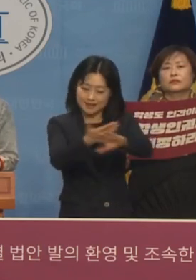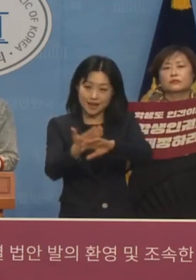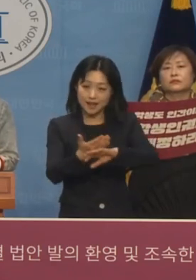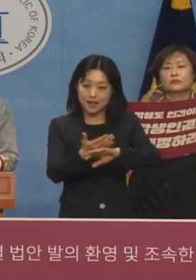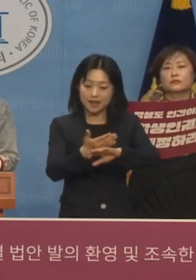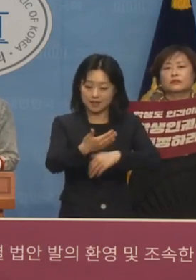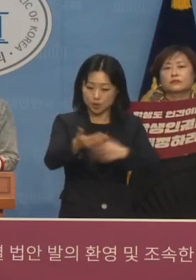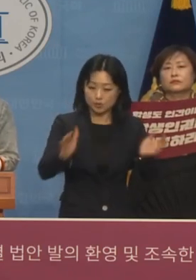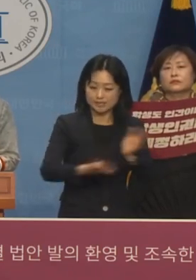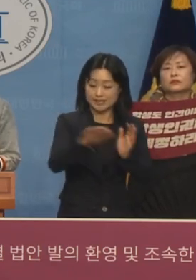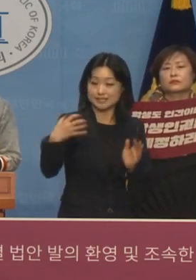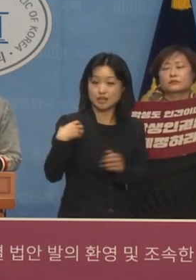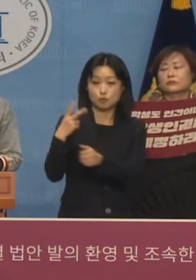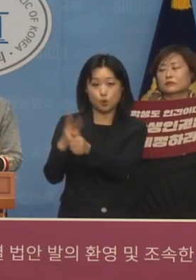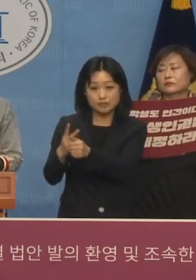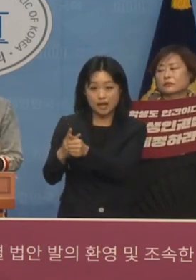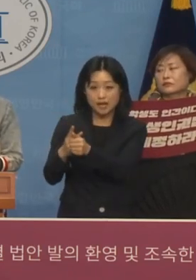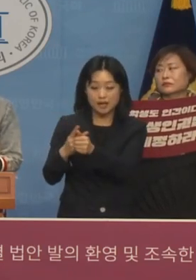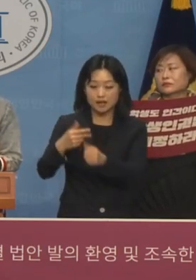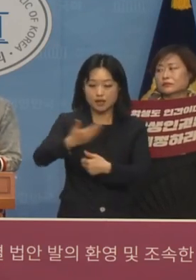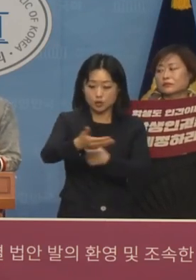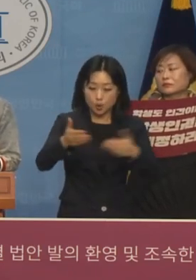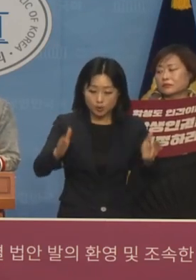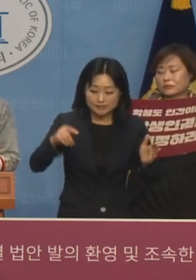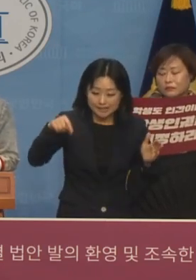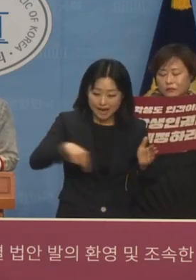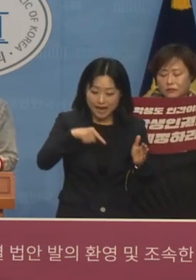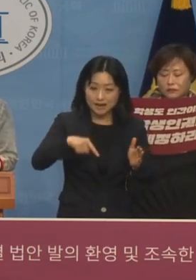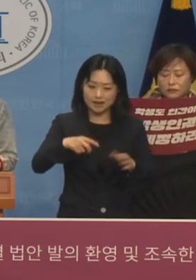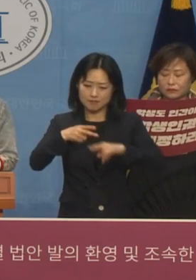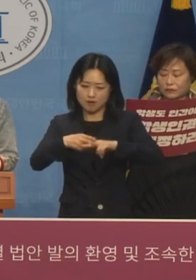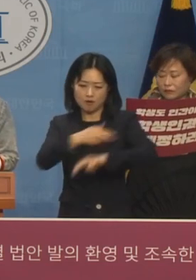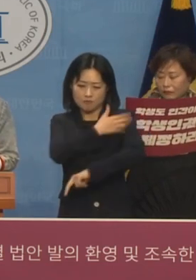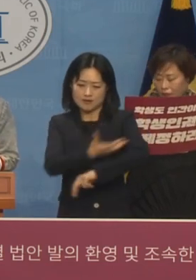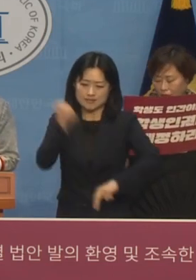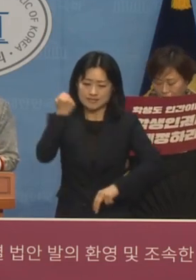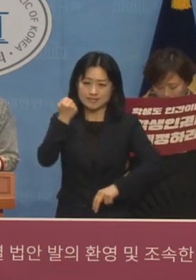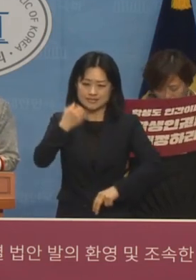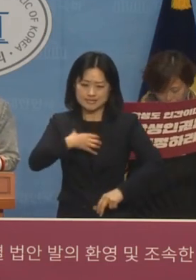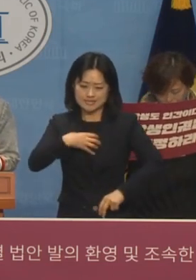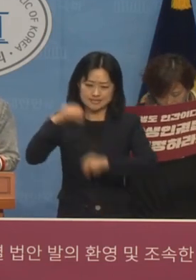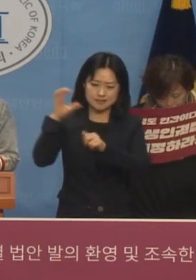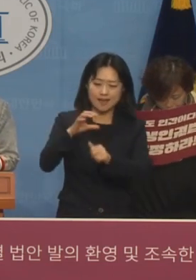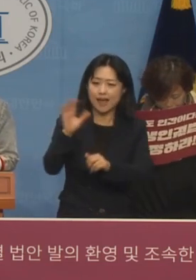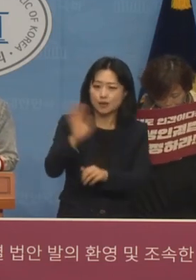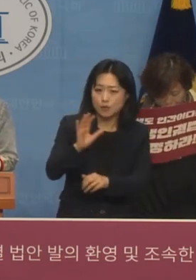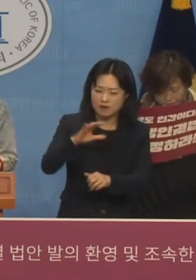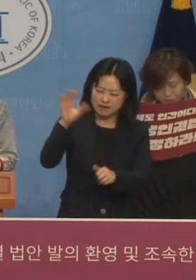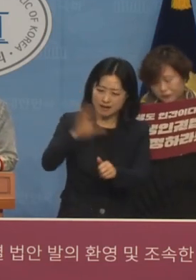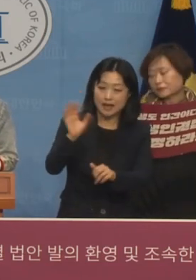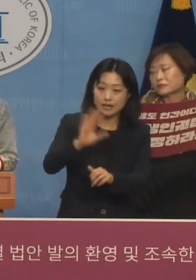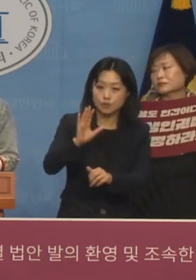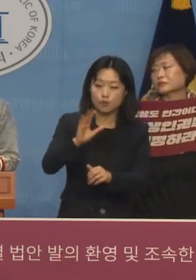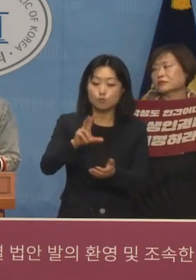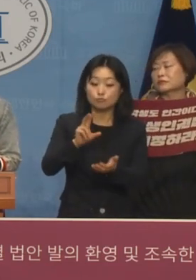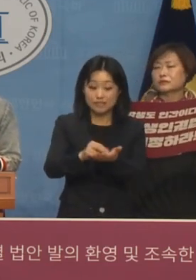책임지는 교사에게 필요한 것은 독박교실을 지속하기 위한 자의적 권력이 아니라 인권의 기준으로 문제를 공론화하고 함께 해결할 수 있는 민주적인